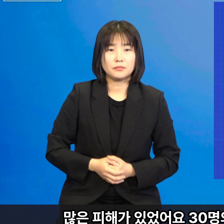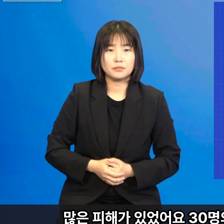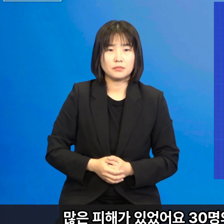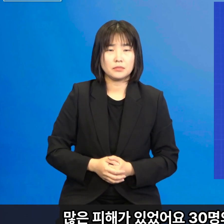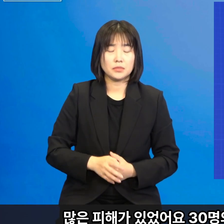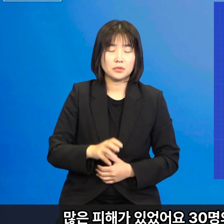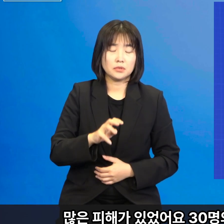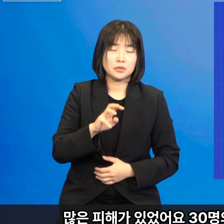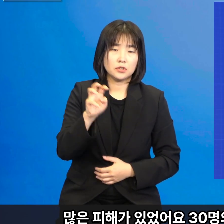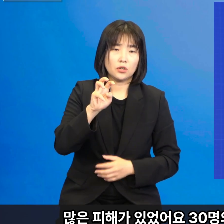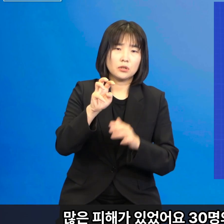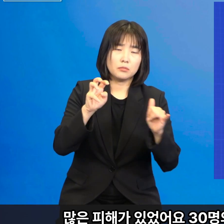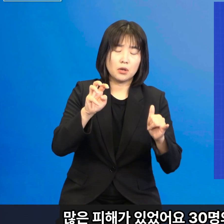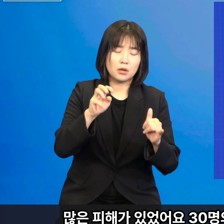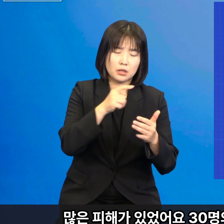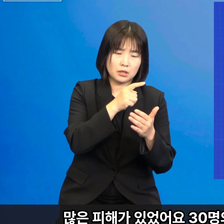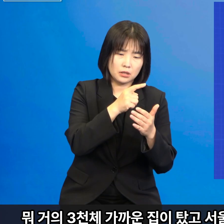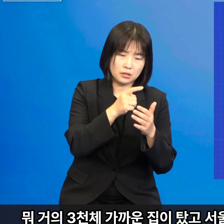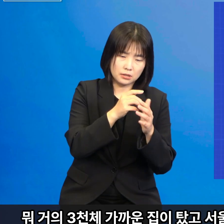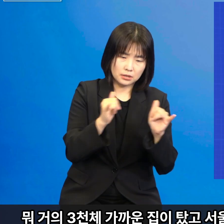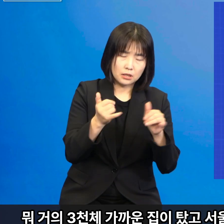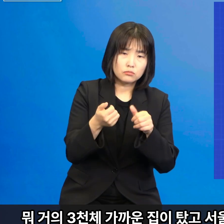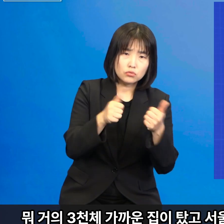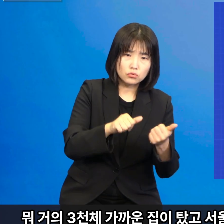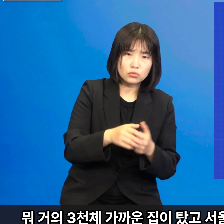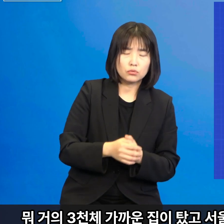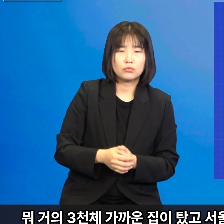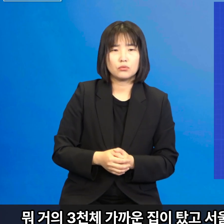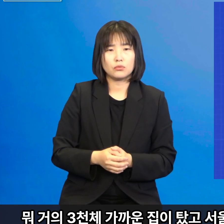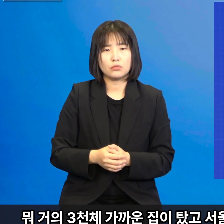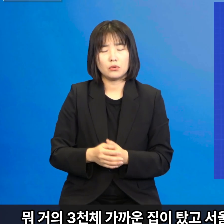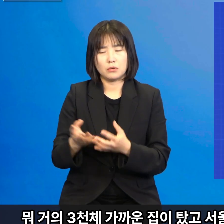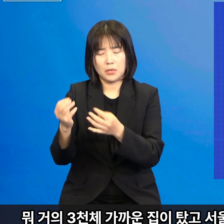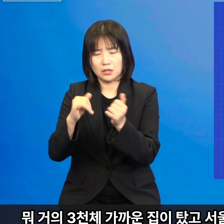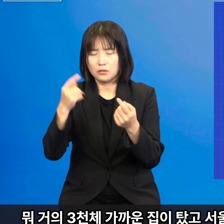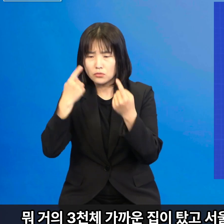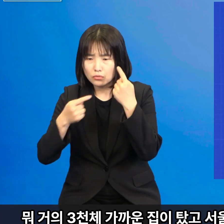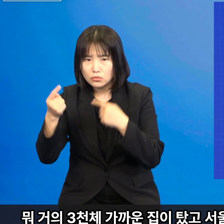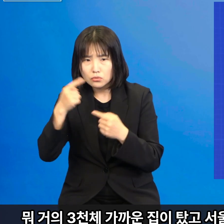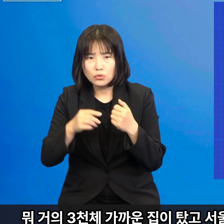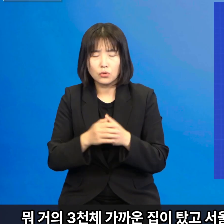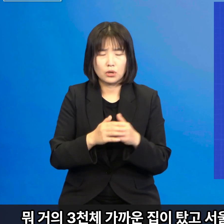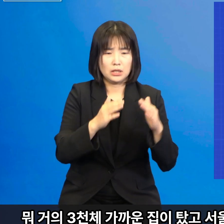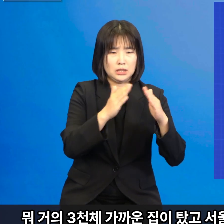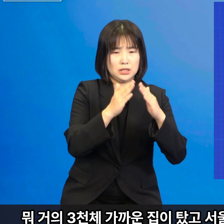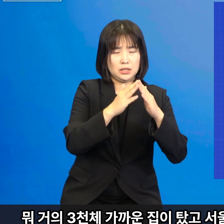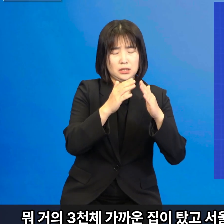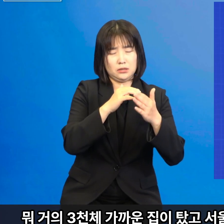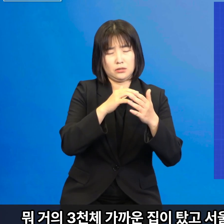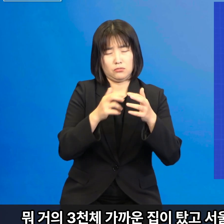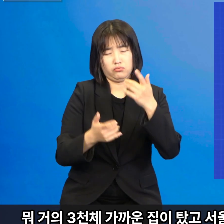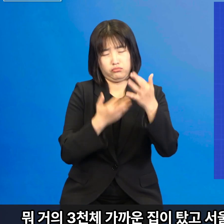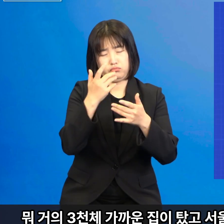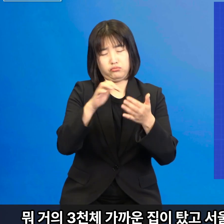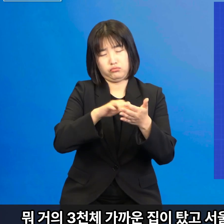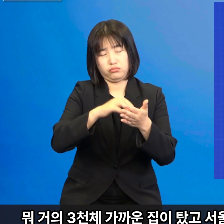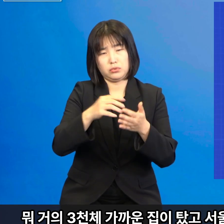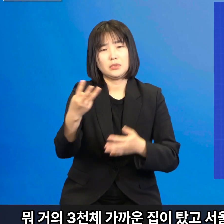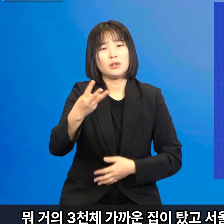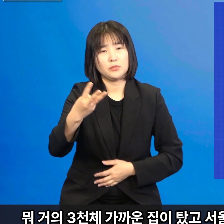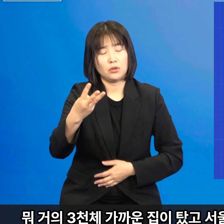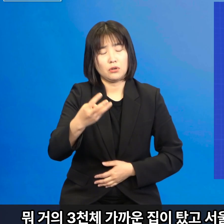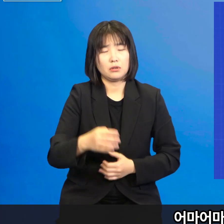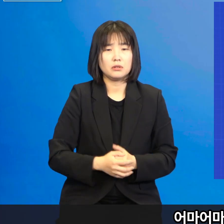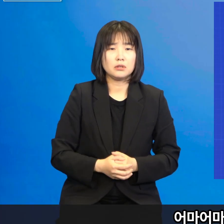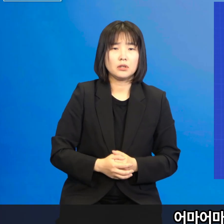30명의 사망자와 43명의 부상자와 거의 3,000채에 가까운 집이 탔고 서울 면적의 한 80%가